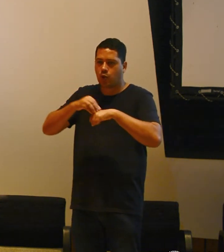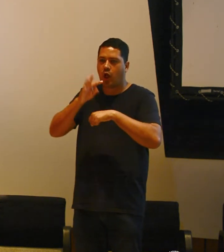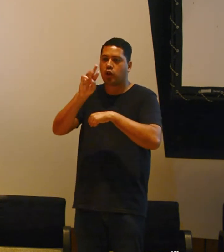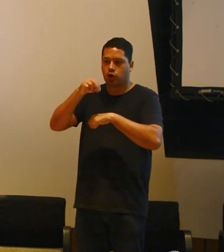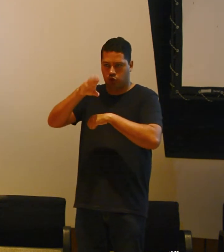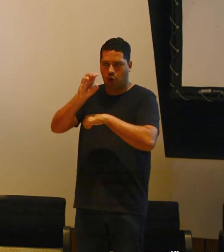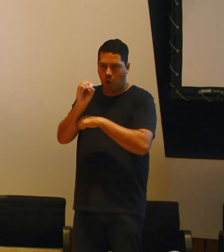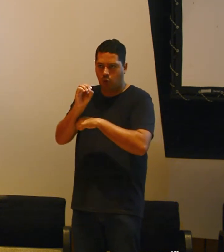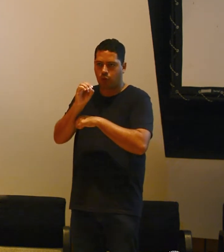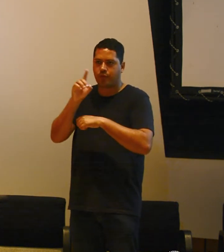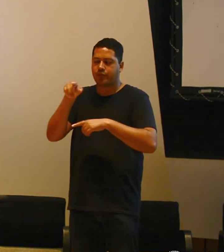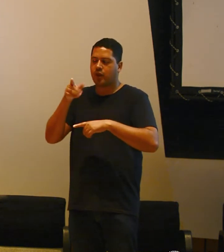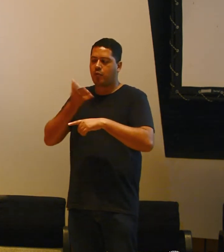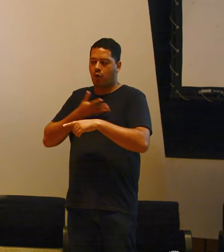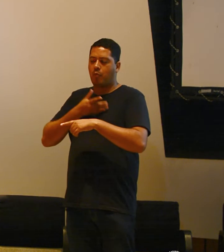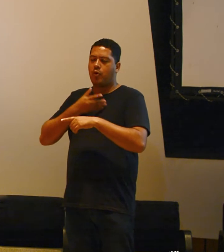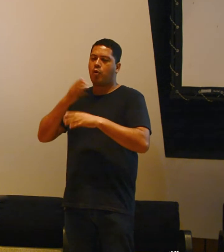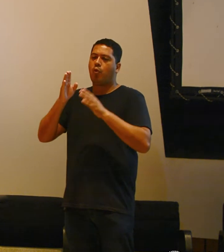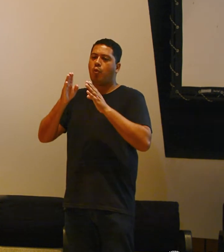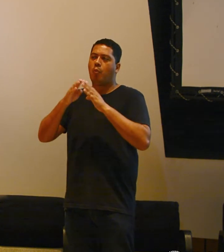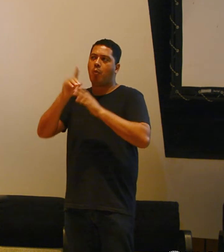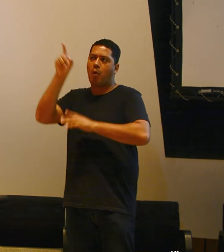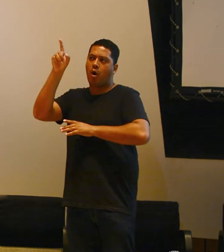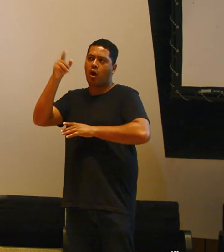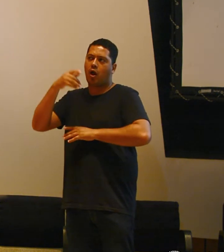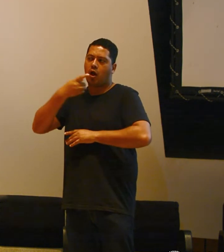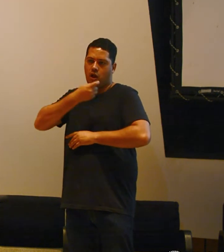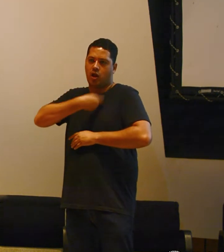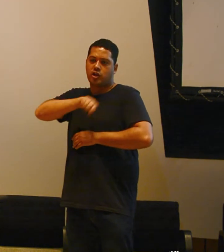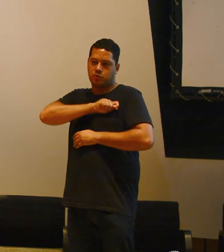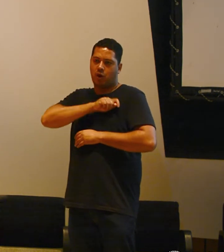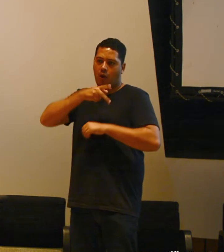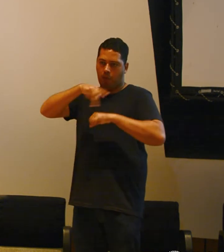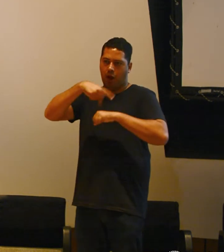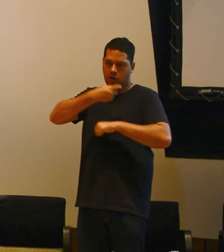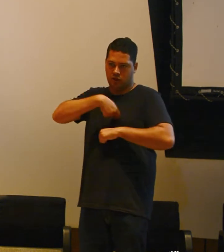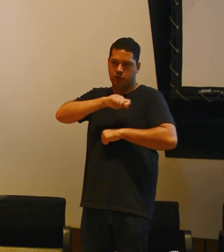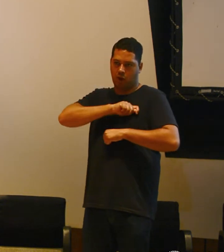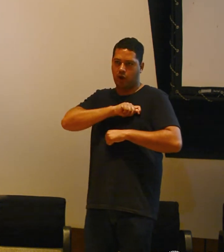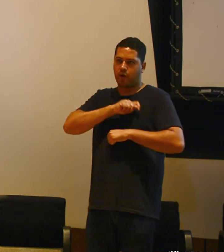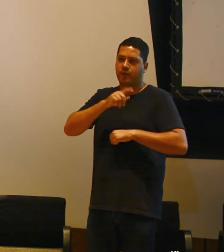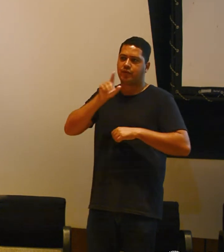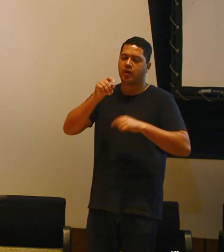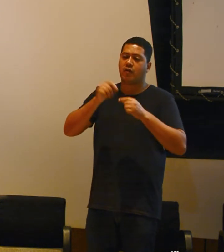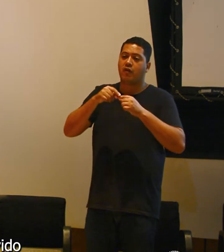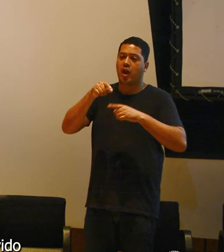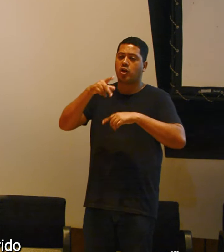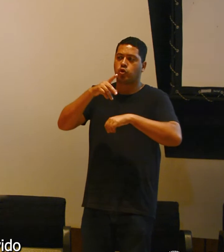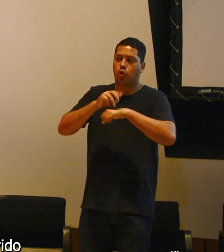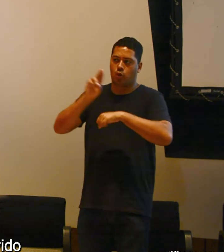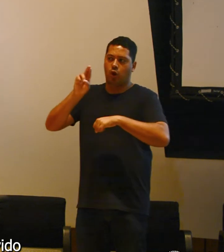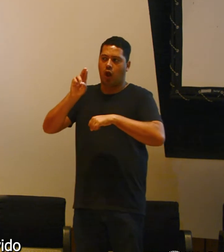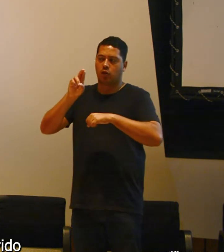Rodrigo Monedero, ele mora em Barcelona. Ele é espanhol e a tese de doutorado, eu fiz a minha tese de doutorado na